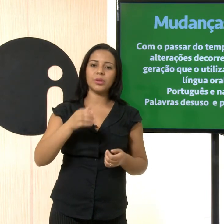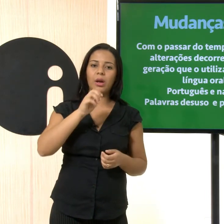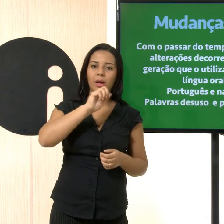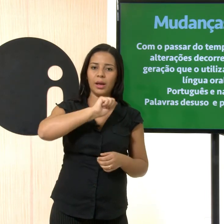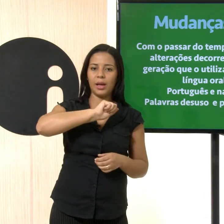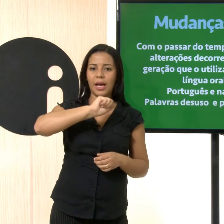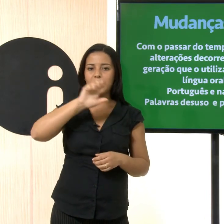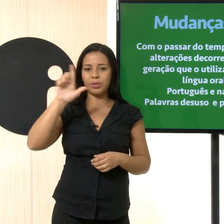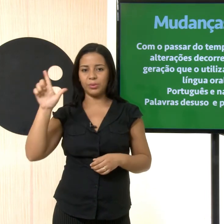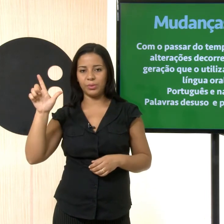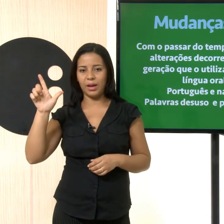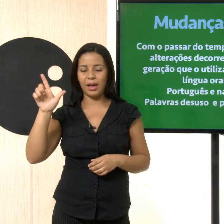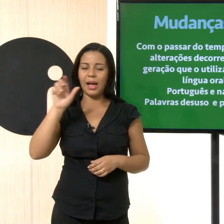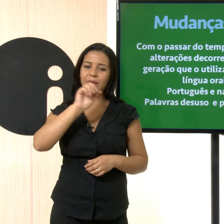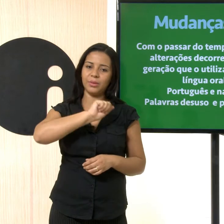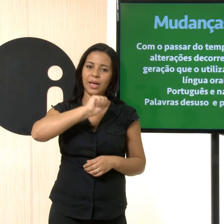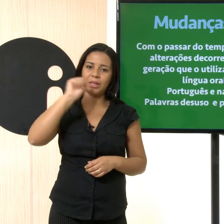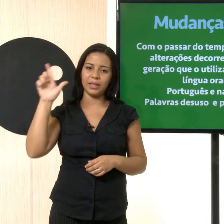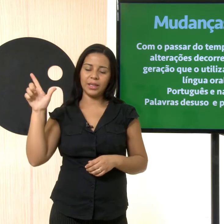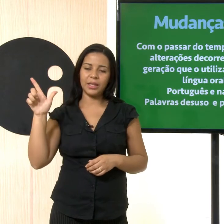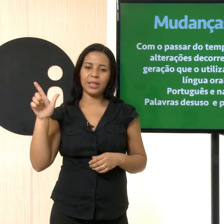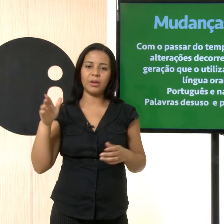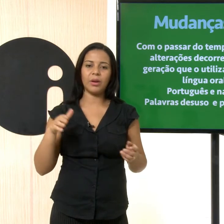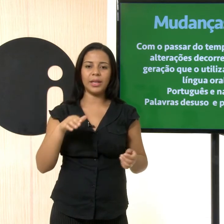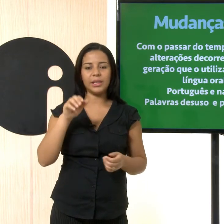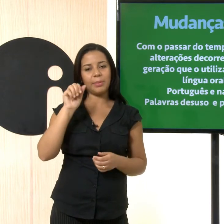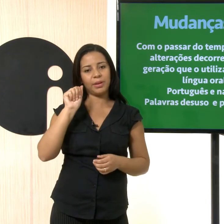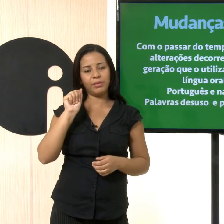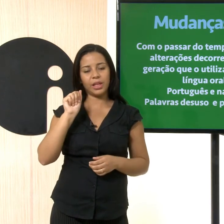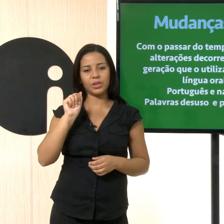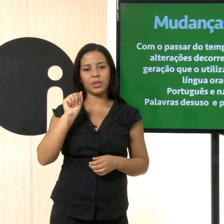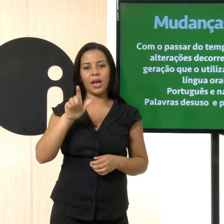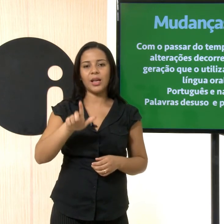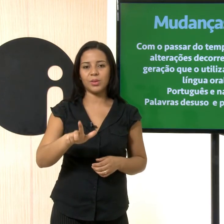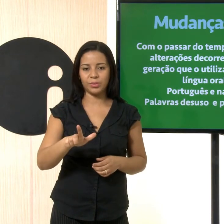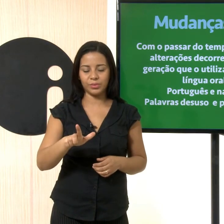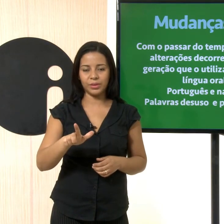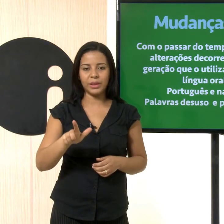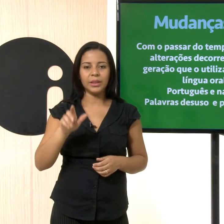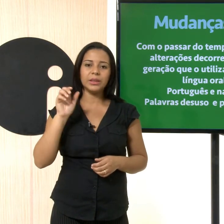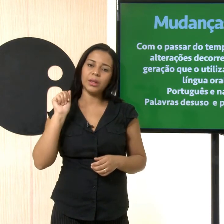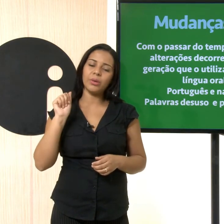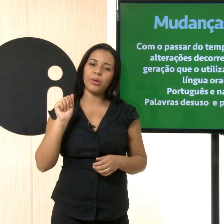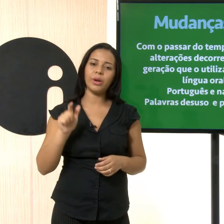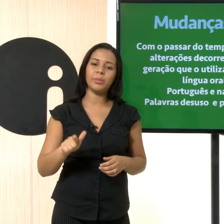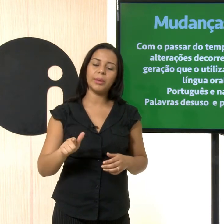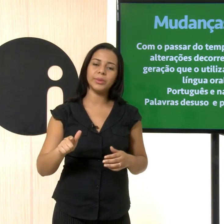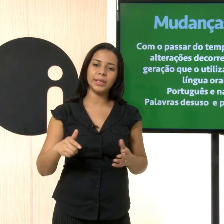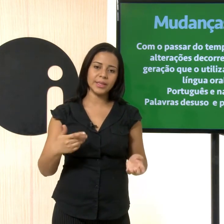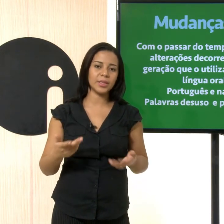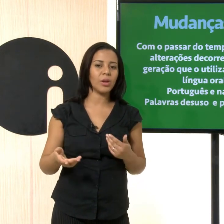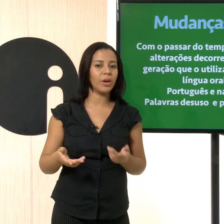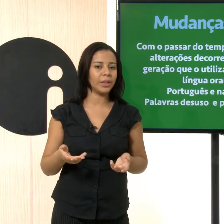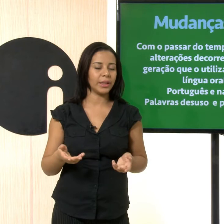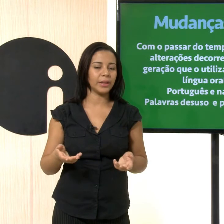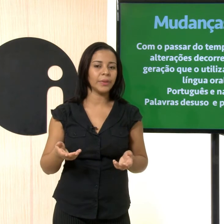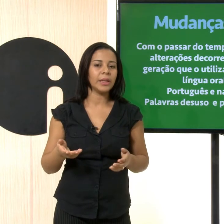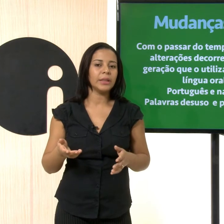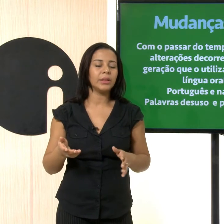só azul, aí o L. E agora ele é para frente, azul. Então, ocorreu uma mudança histórica. Então,